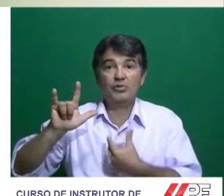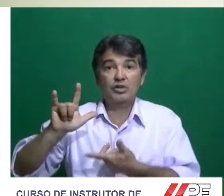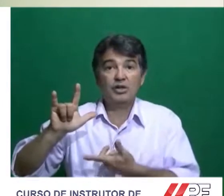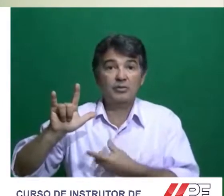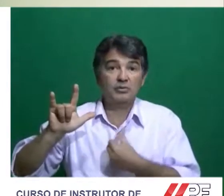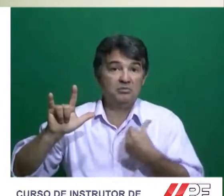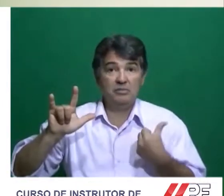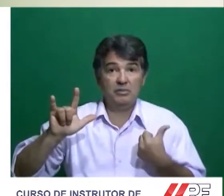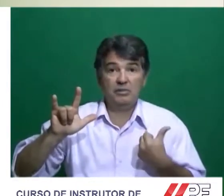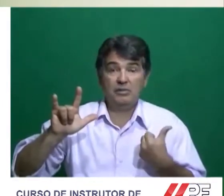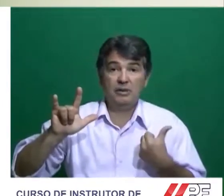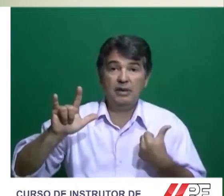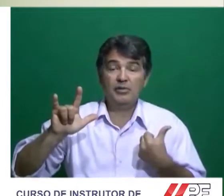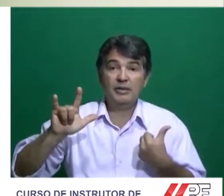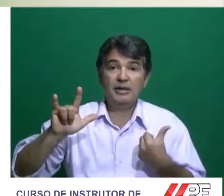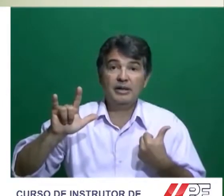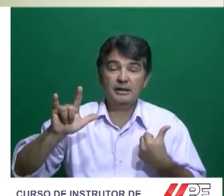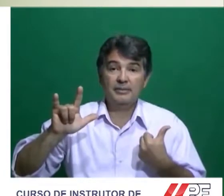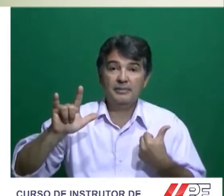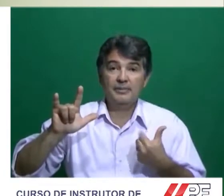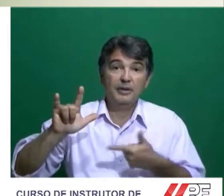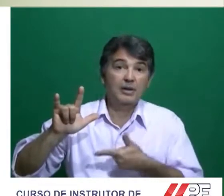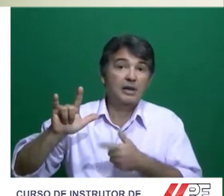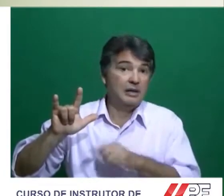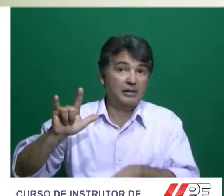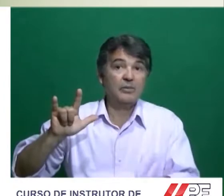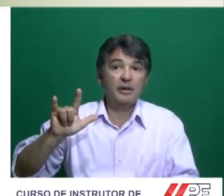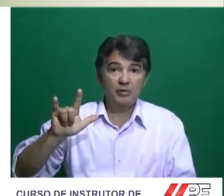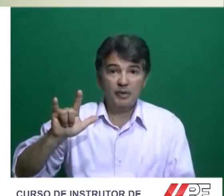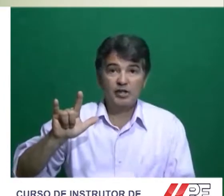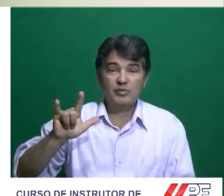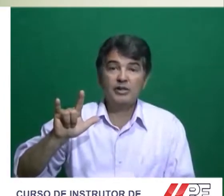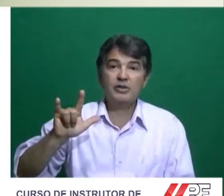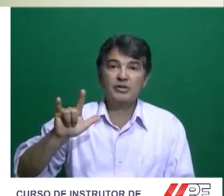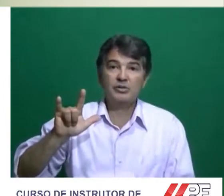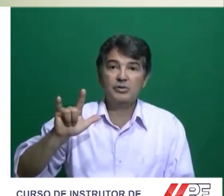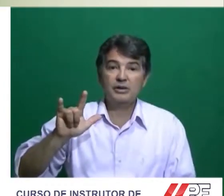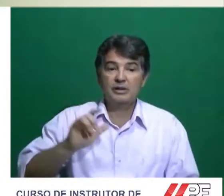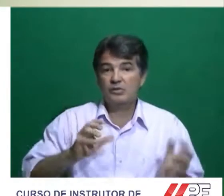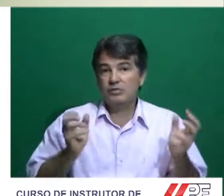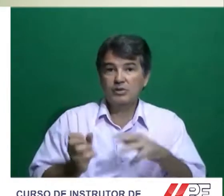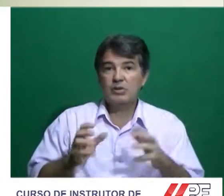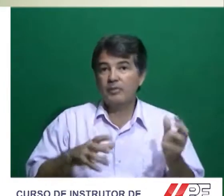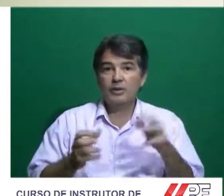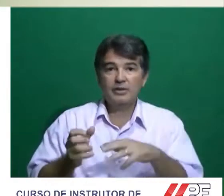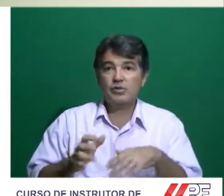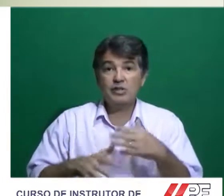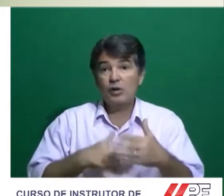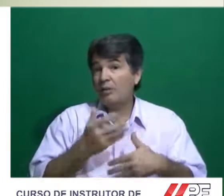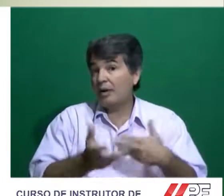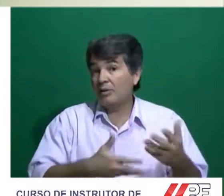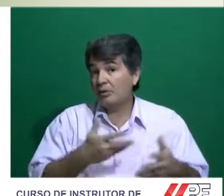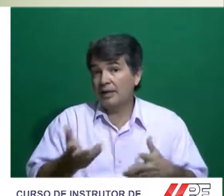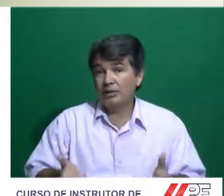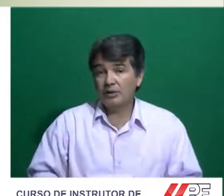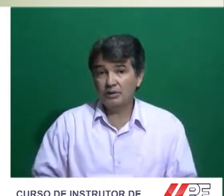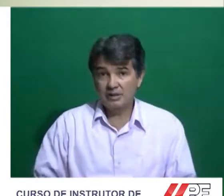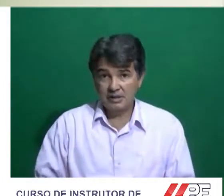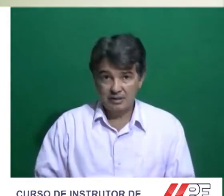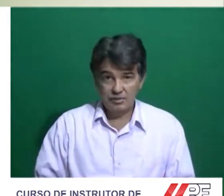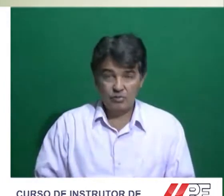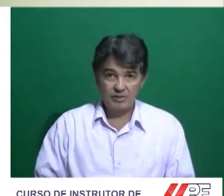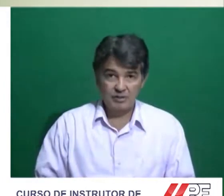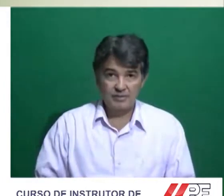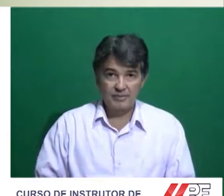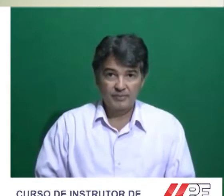sinal, eu te amo, na língua americana. E também é o empréstimo linguístico. Então são importações que é normal em toda língua